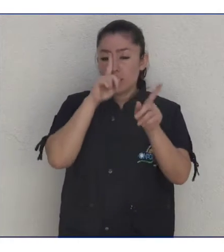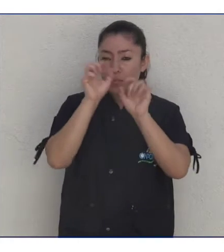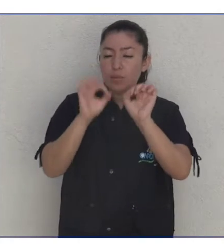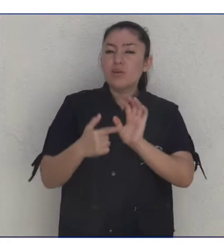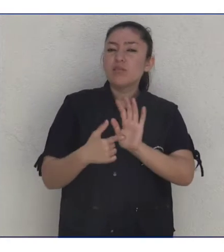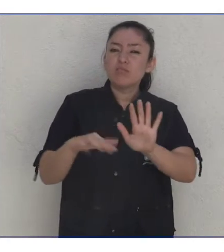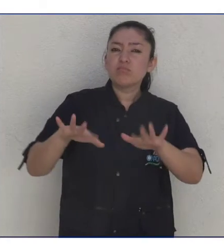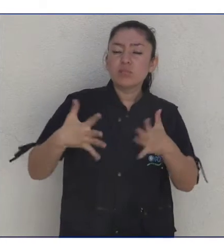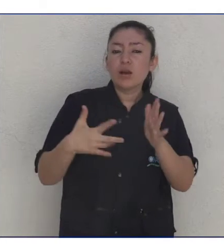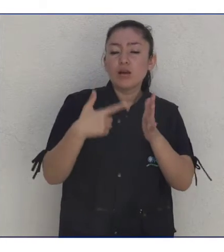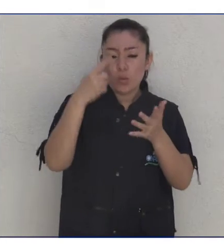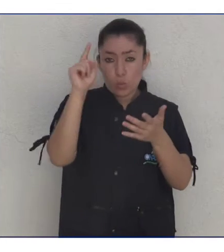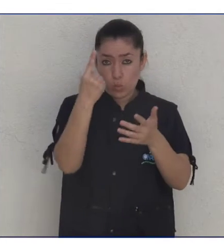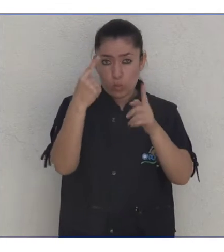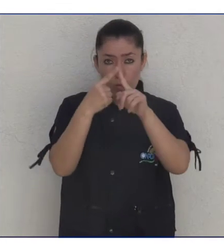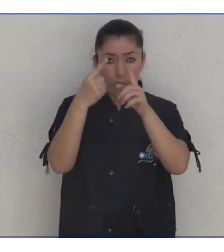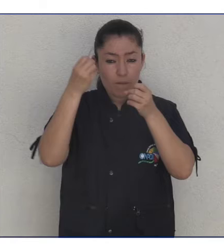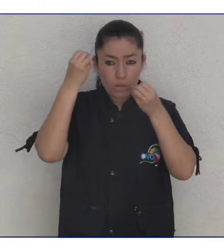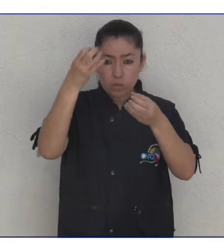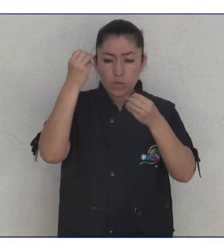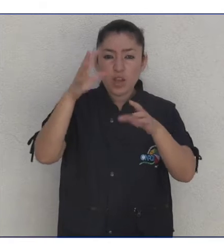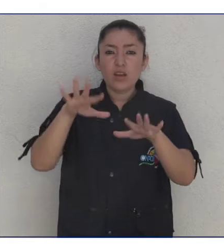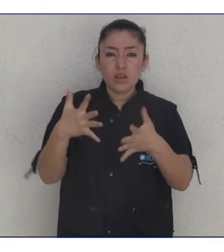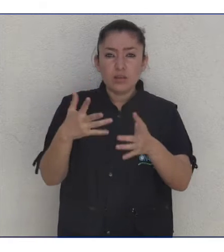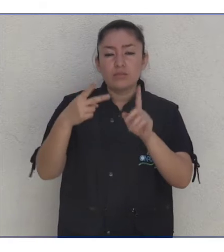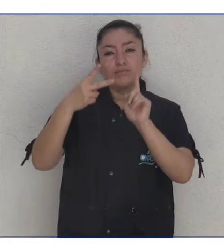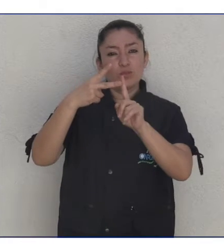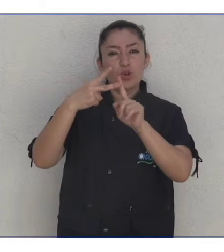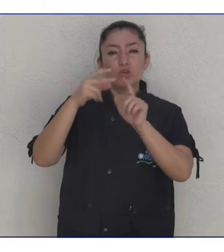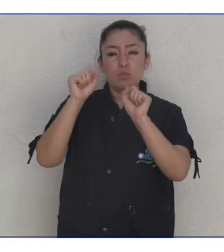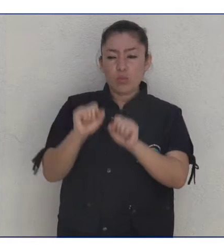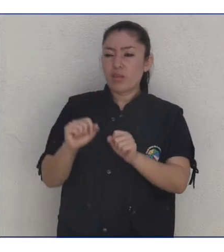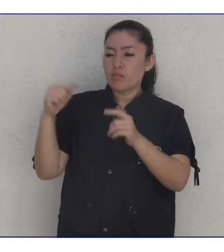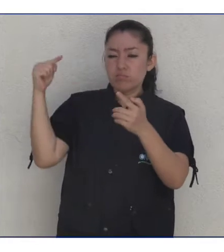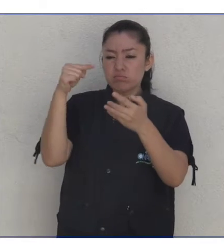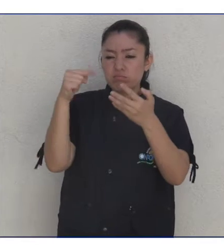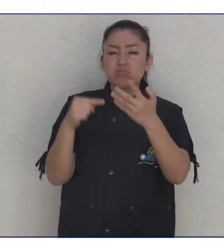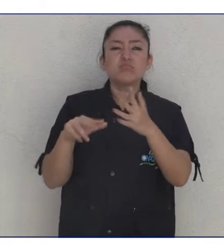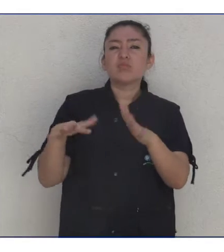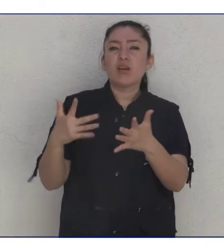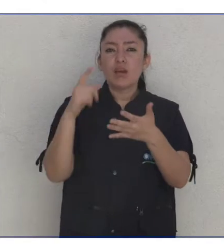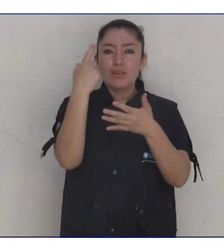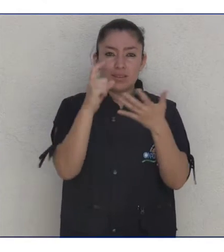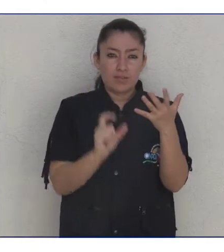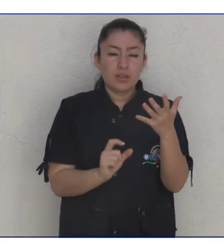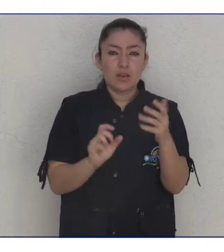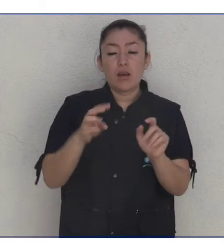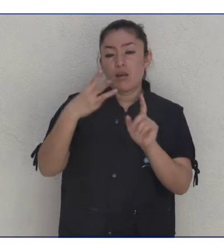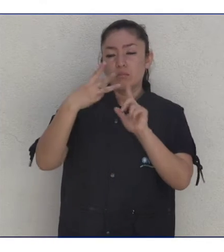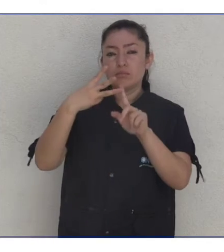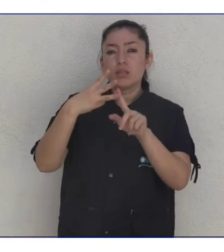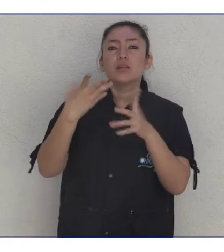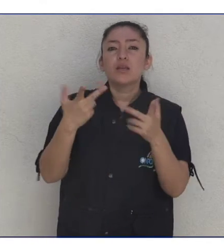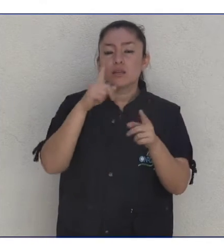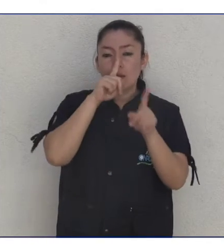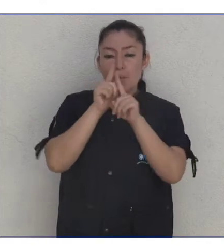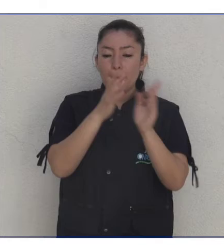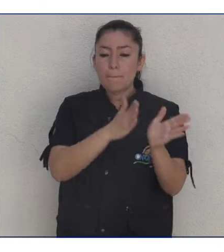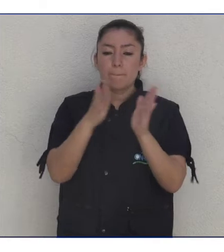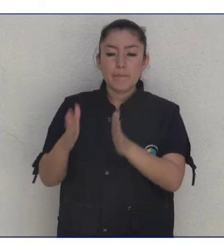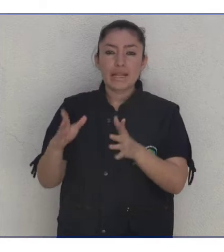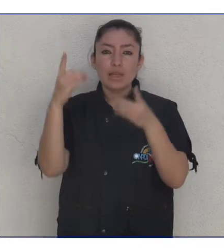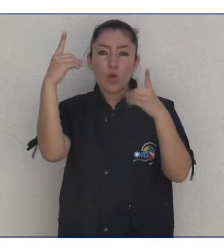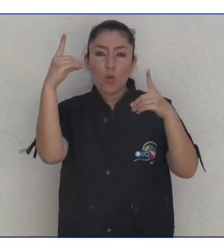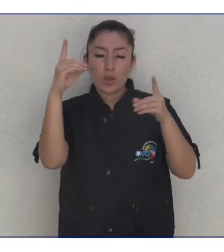1. La fuente de la información. 2. El fundamento por el cual se clasifica. 3. Las partes de los documentos